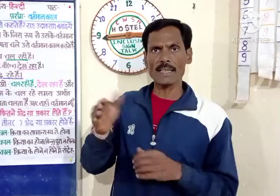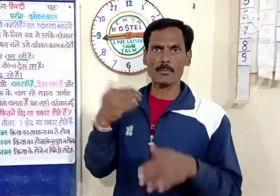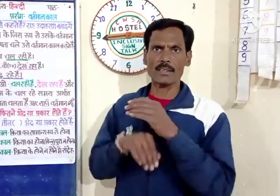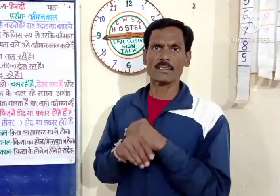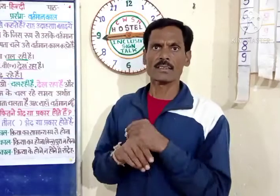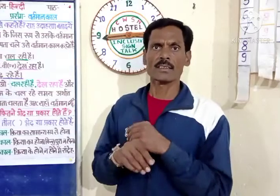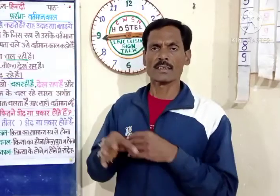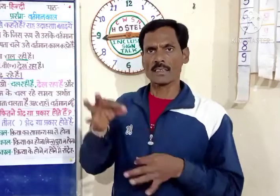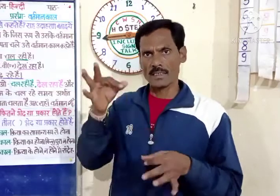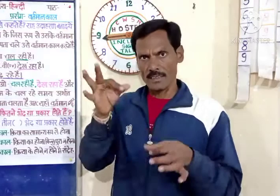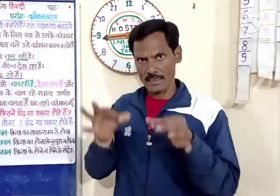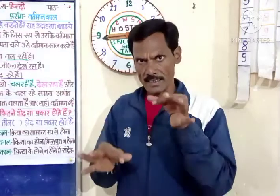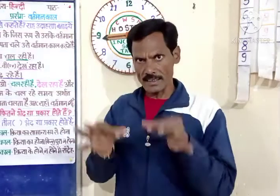में यदि